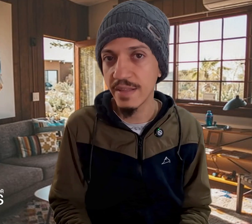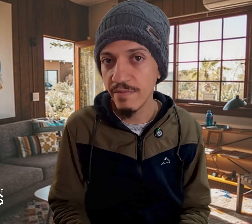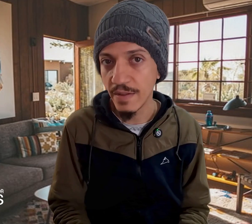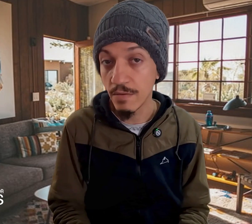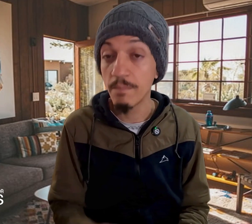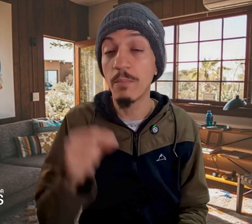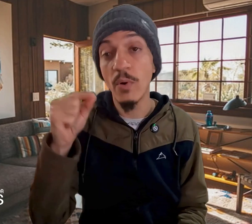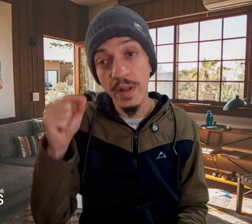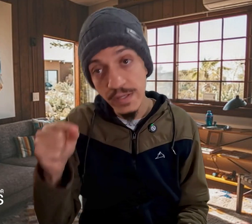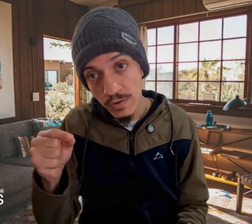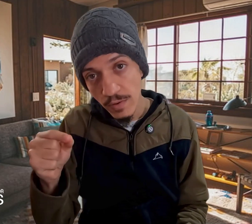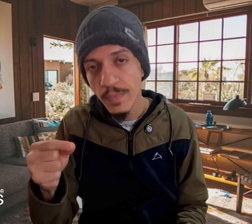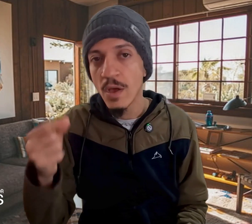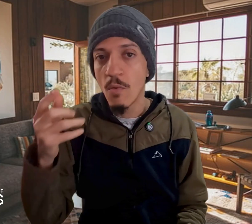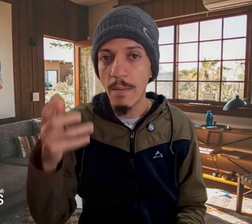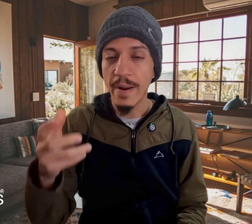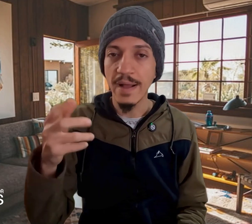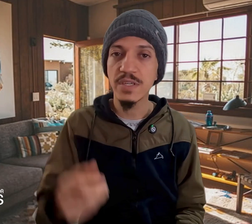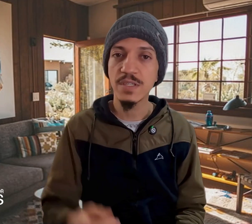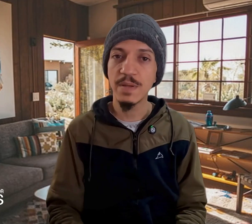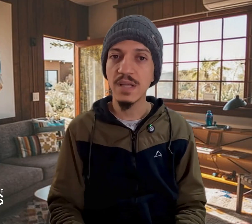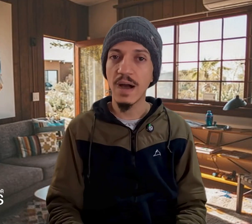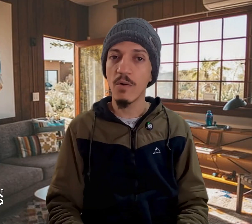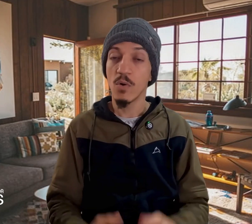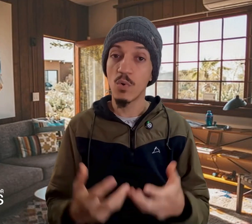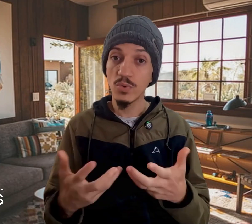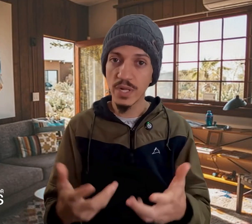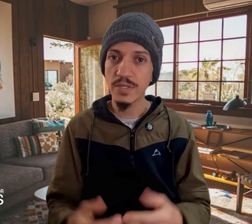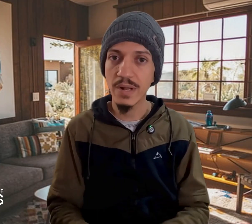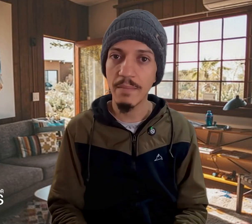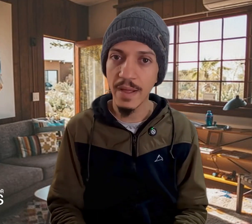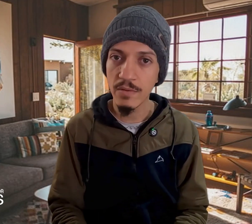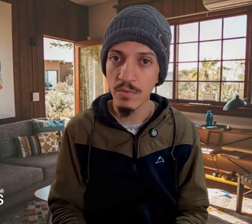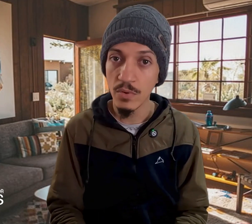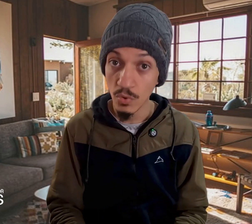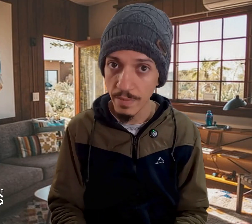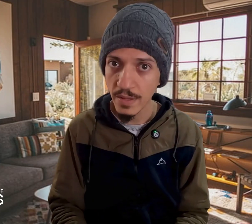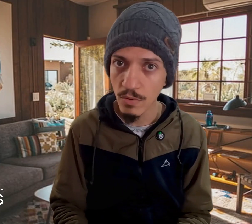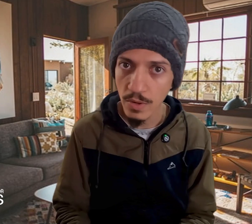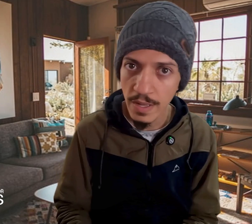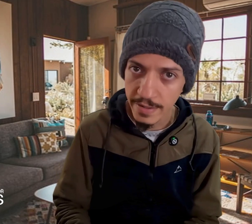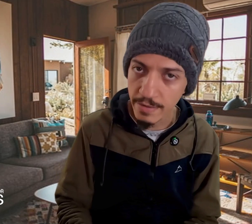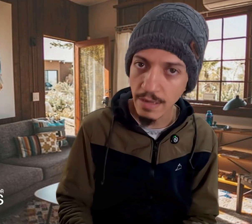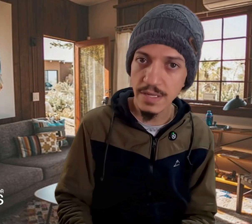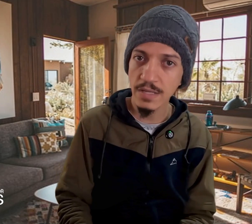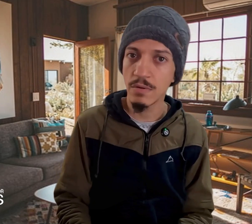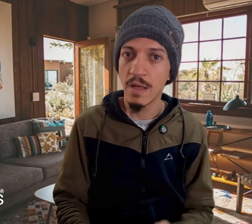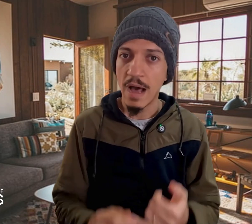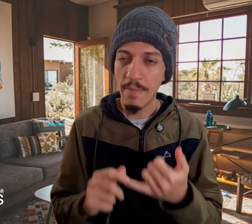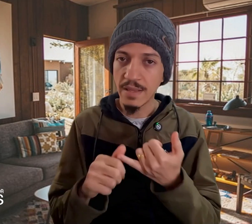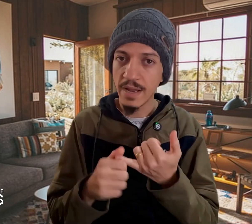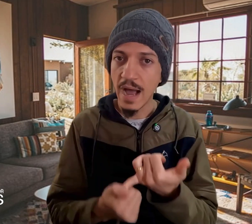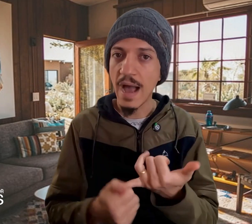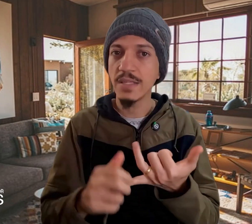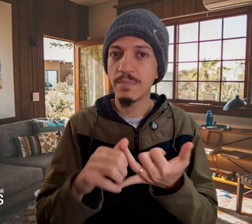feito. E por isso, uma prática especial, com um direcionamento de um mentor, tendo acesso a materiais para